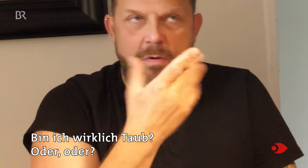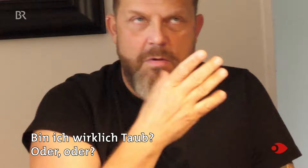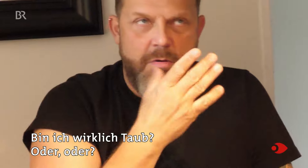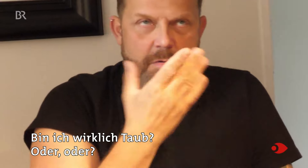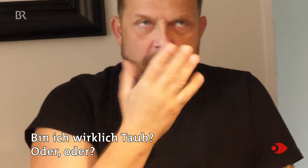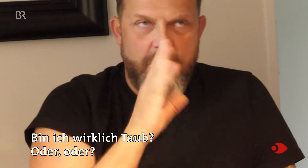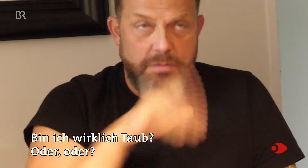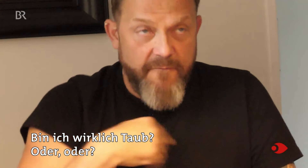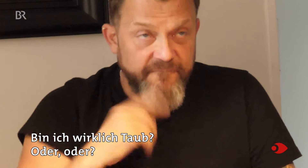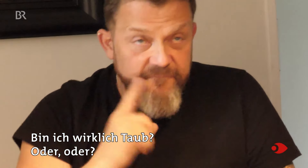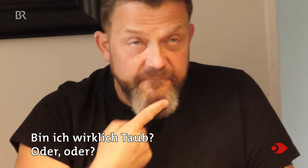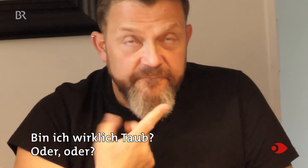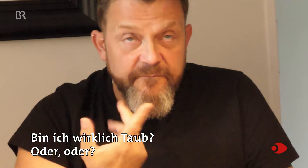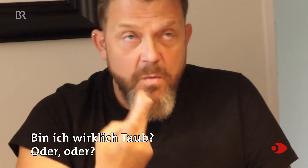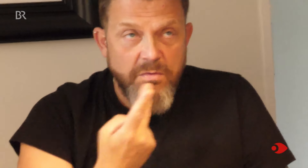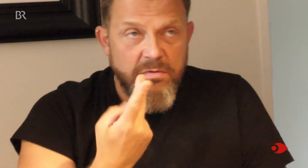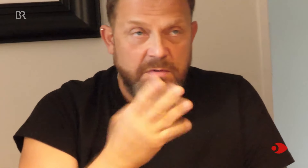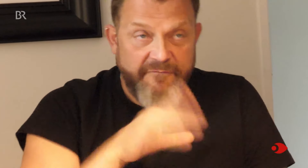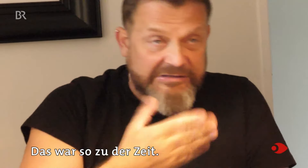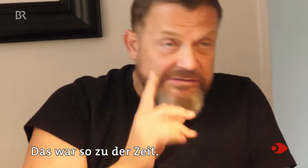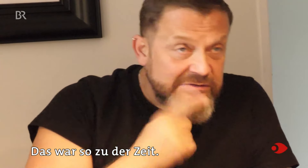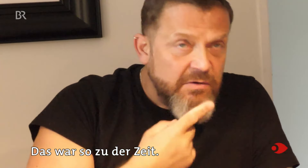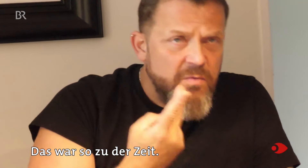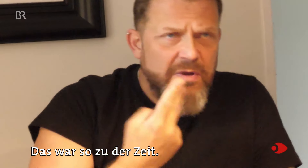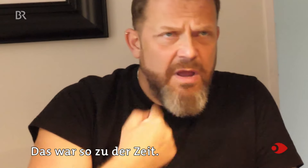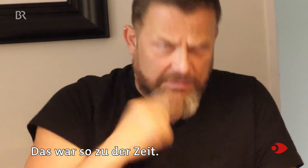wirklich taub oder... Das war so zu der Zeit.